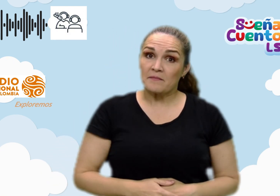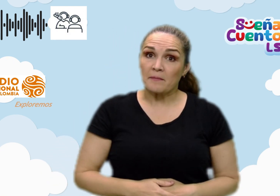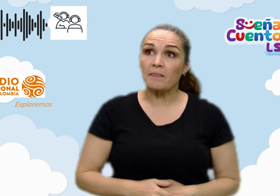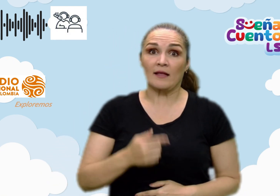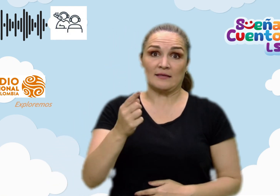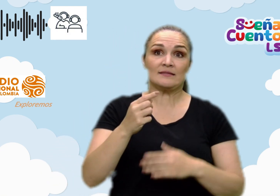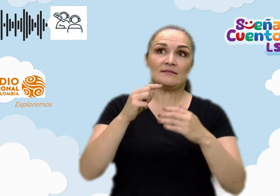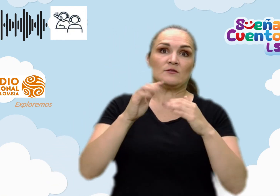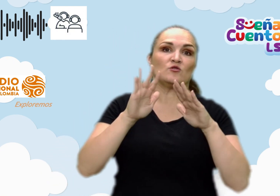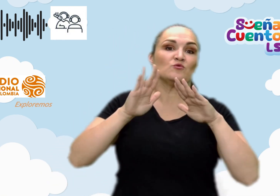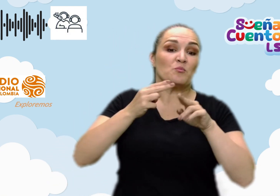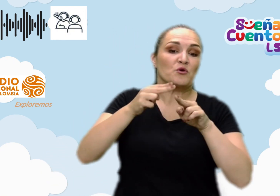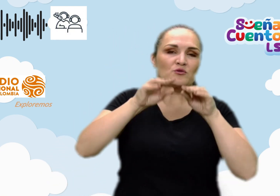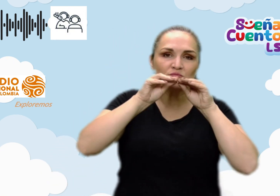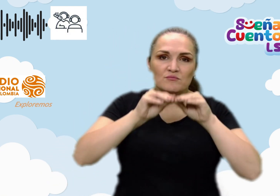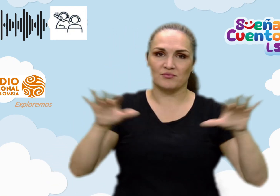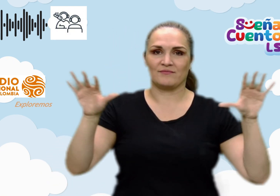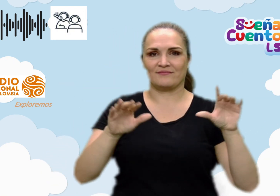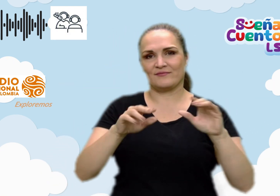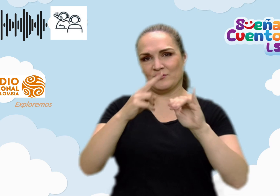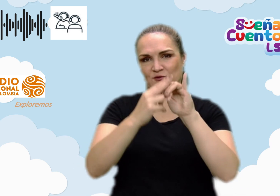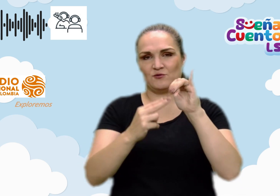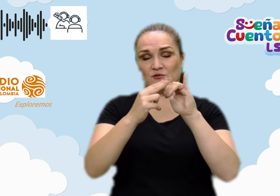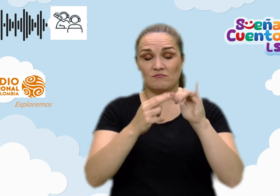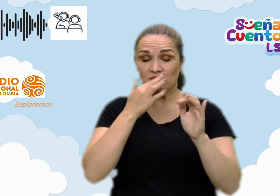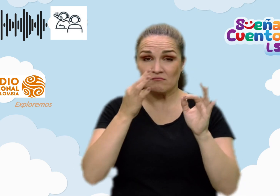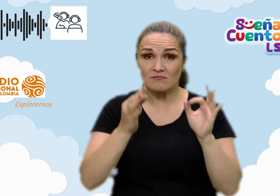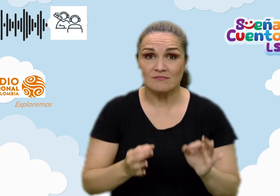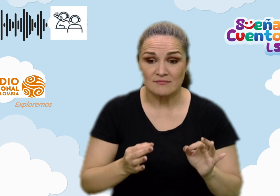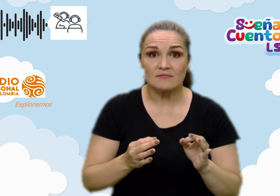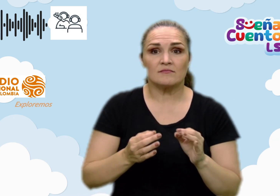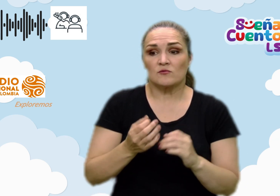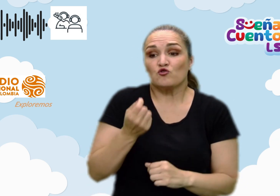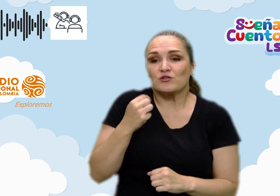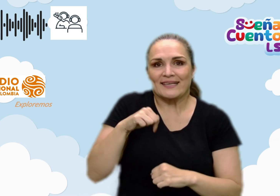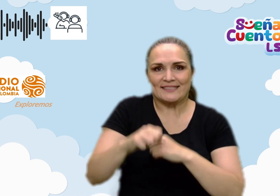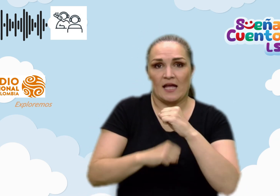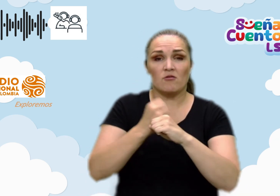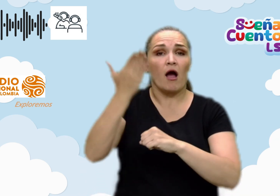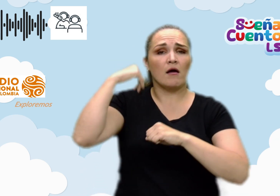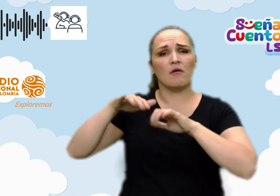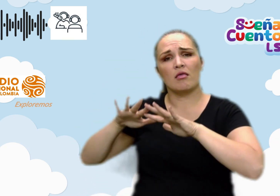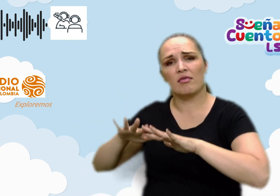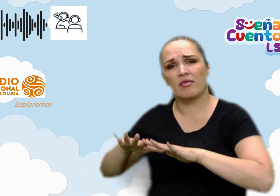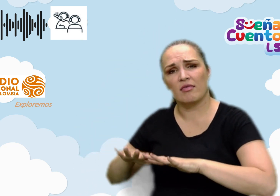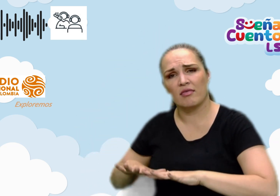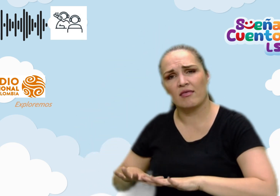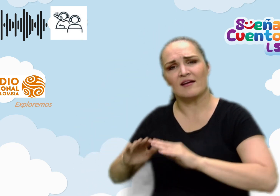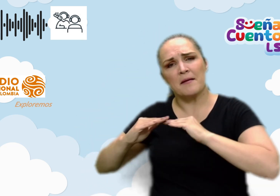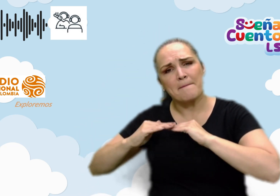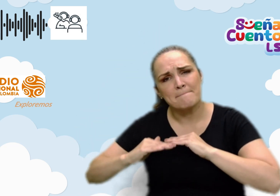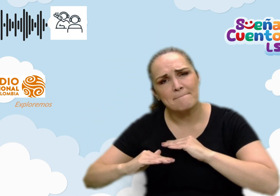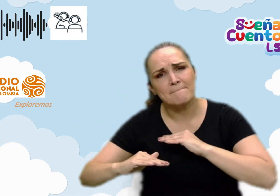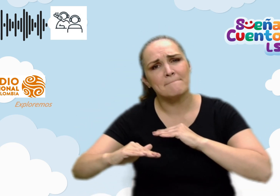lengua de señas, que de hecho es un contenido que está próximo a publicarse en el canal, porque realmente retomamos el canal este año. El